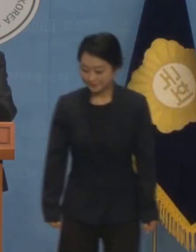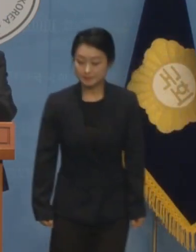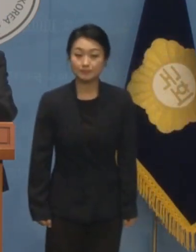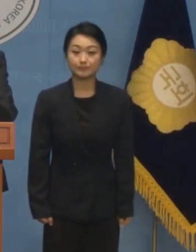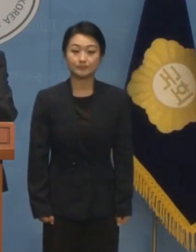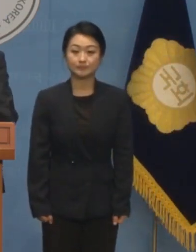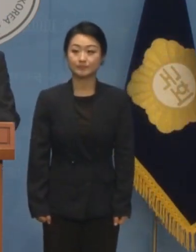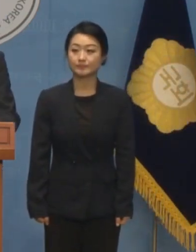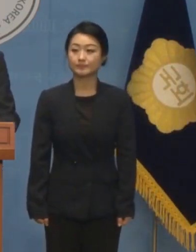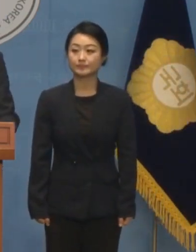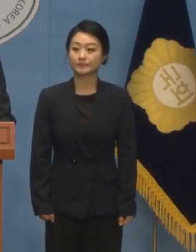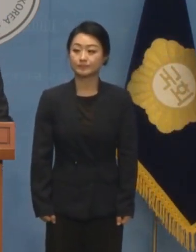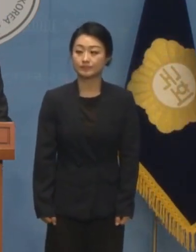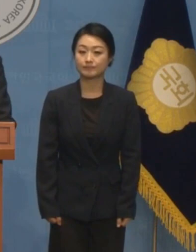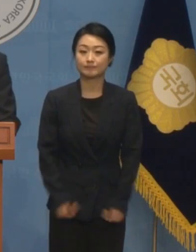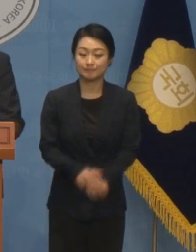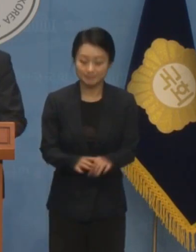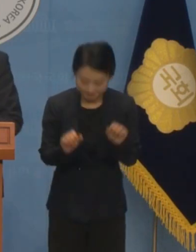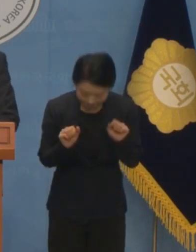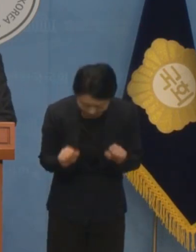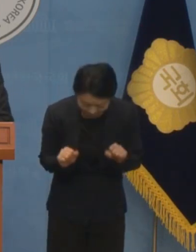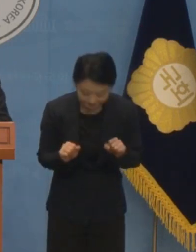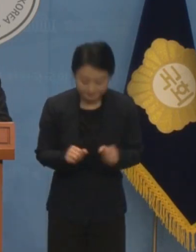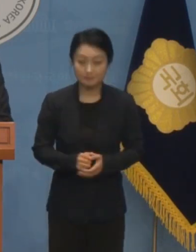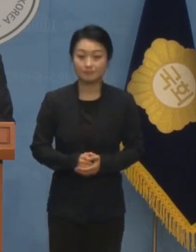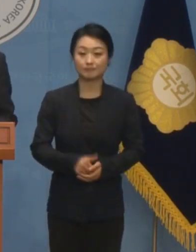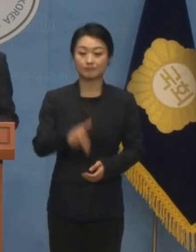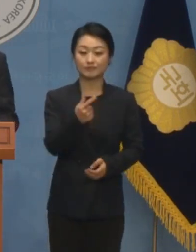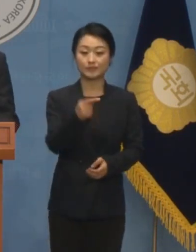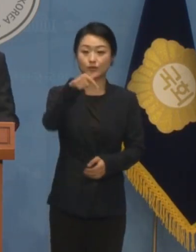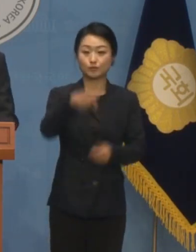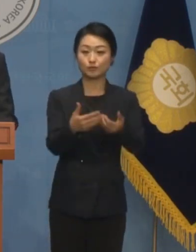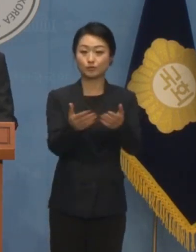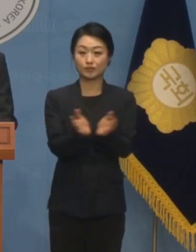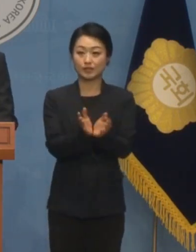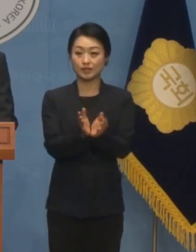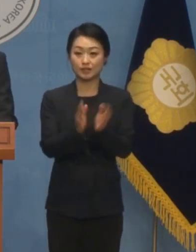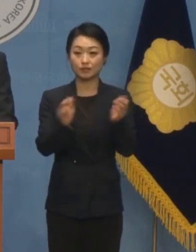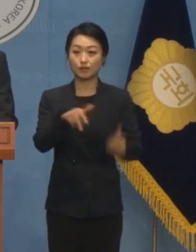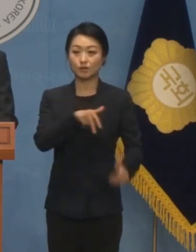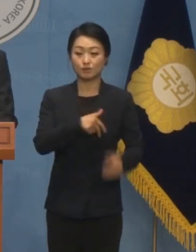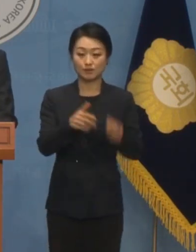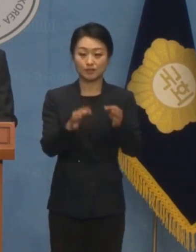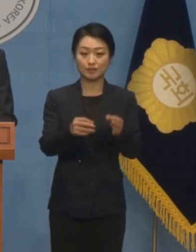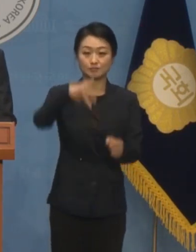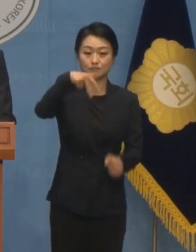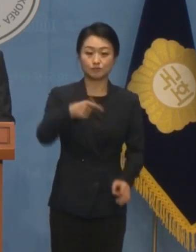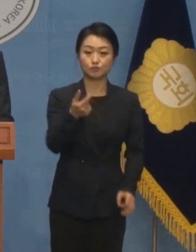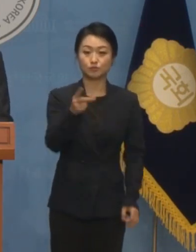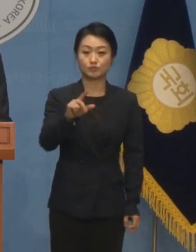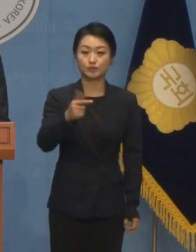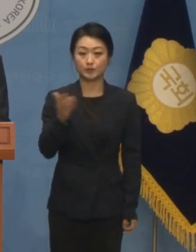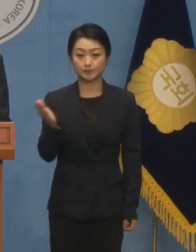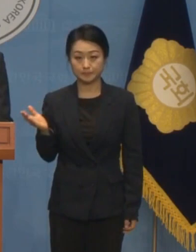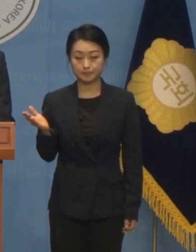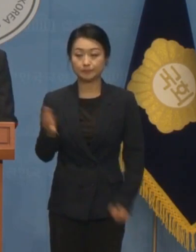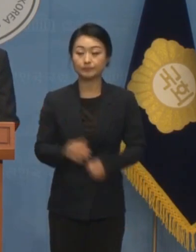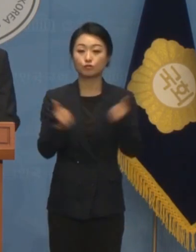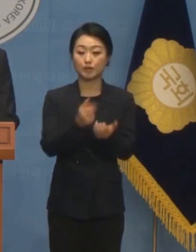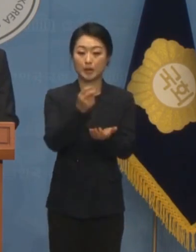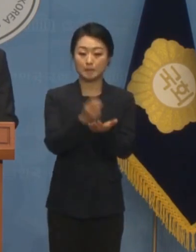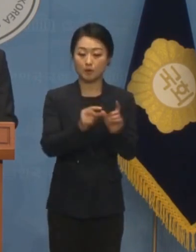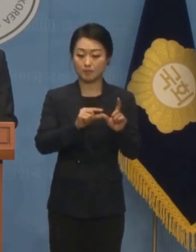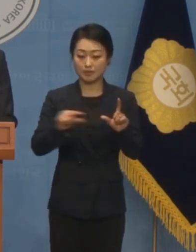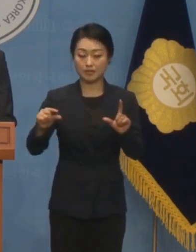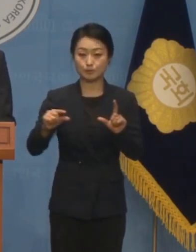안녕하십니까. 조국혁신당 국회의원 김준영입니다. 국회법 일부